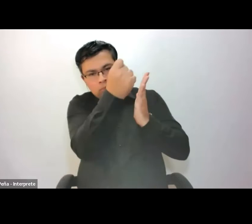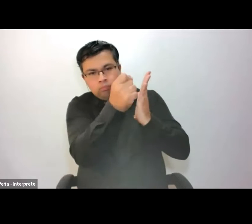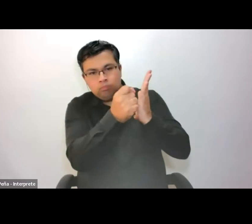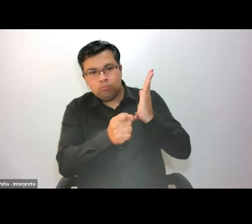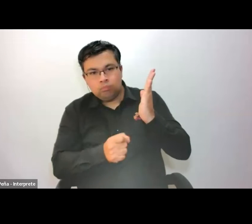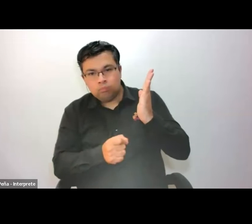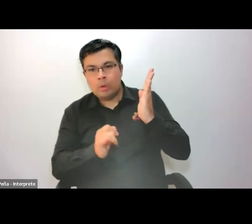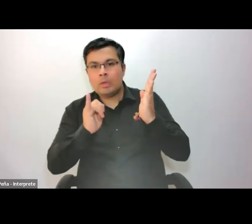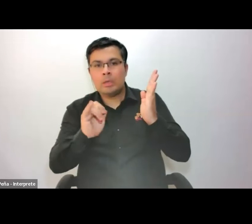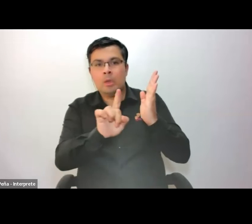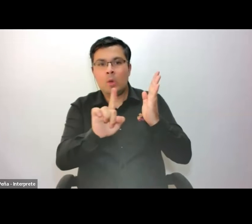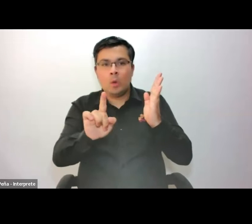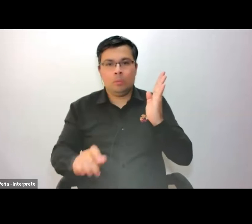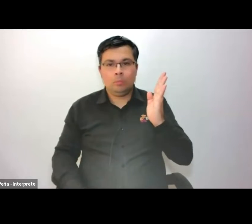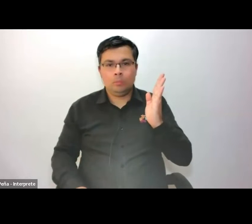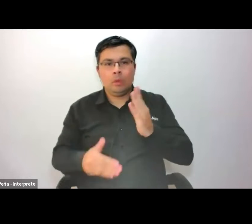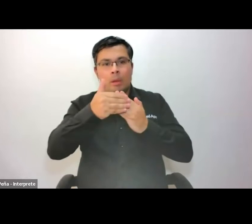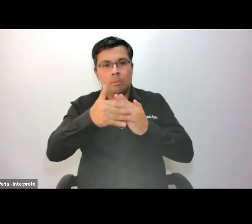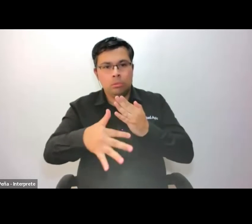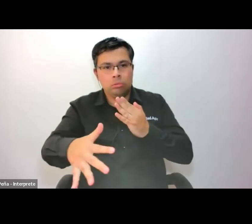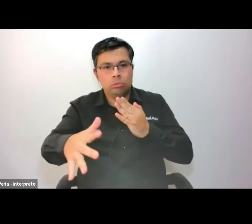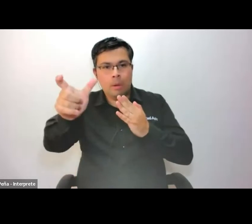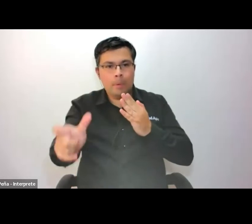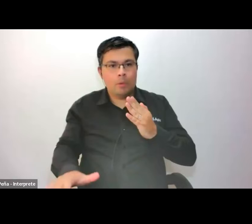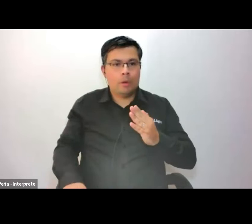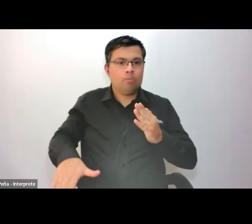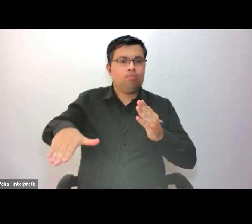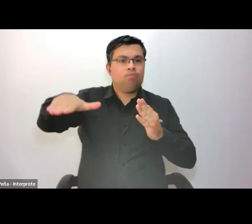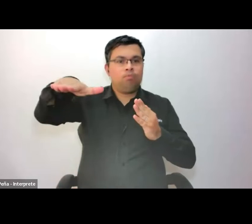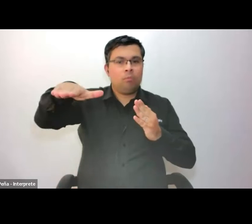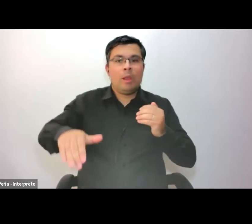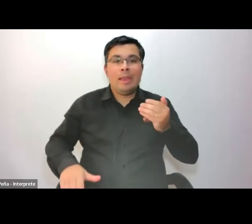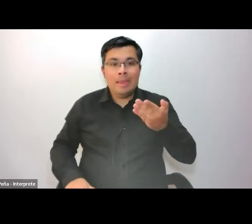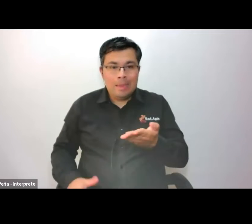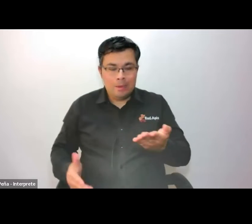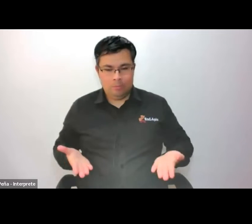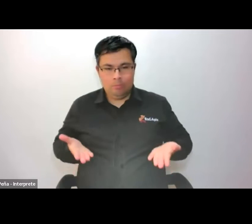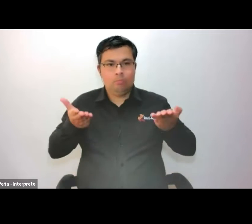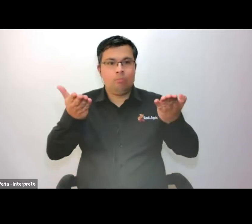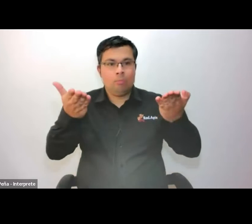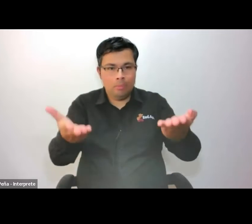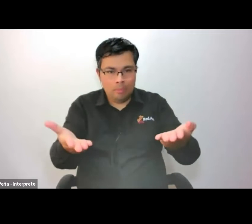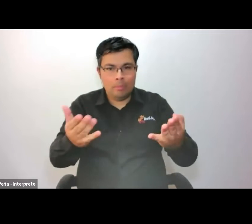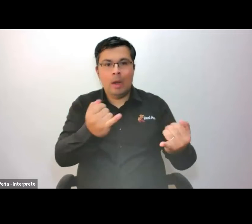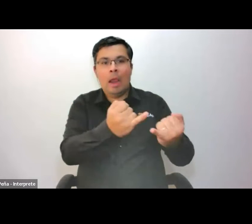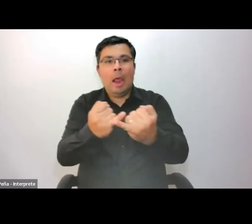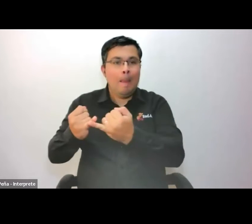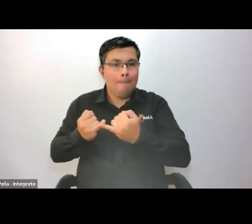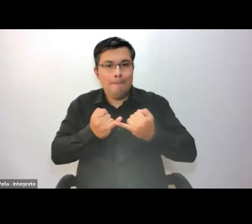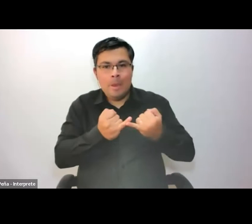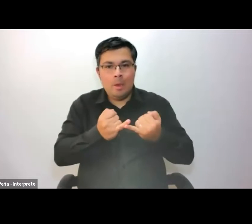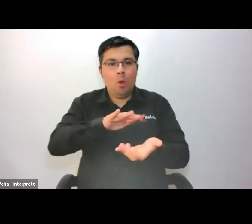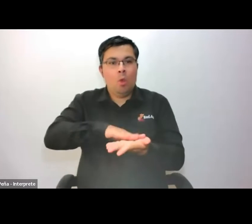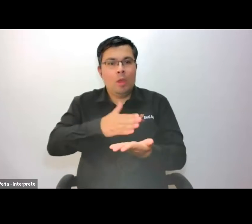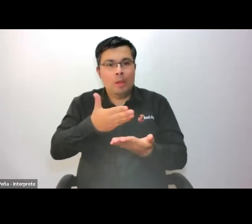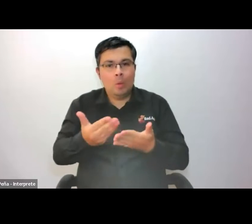no se cumple a lo largo del ciclo vital? Y eso lo vamos a dejar a nuestros amigos de salud y también para poder levantar los